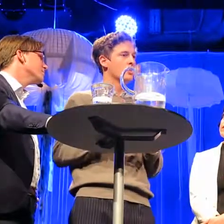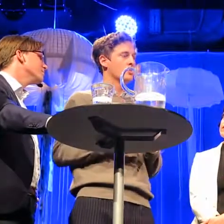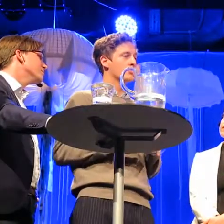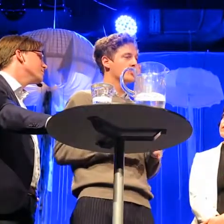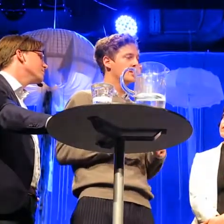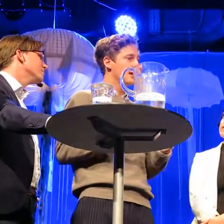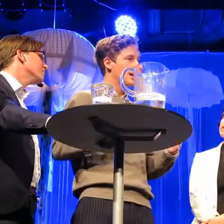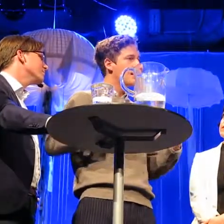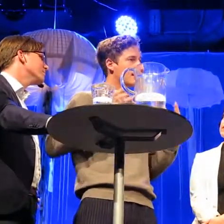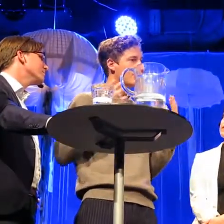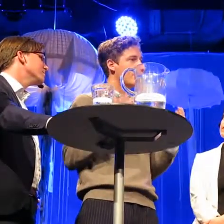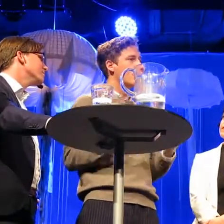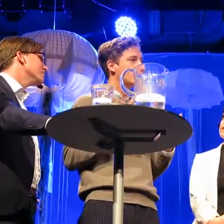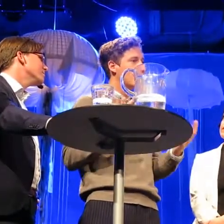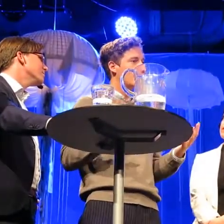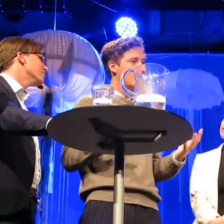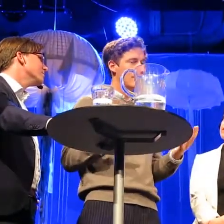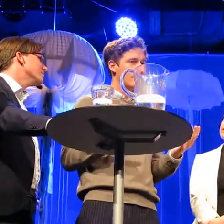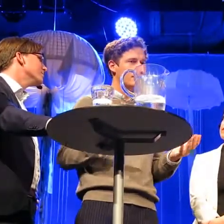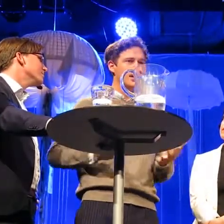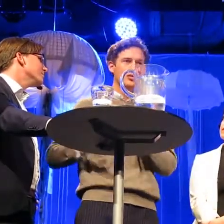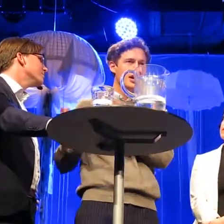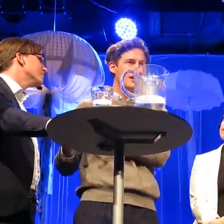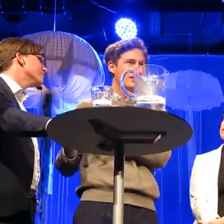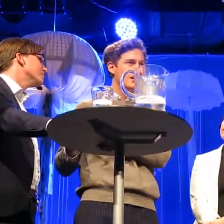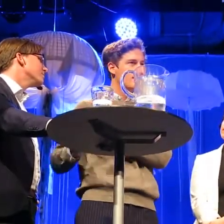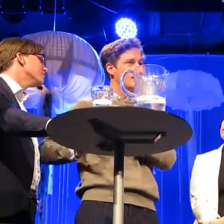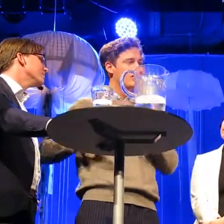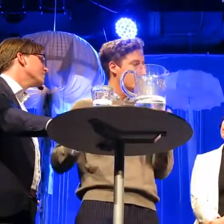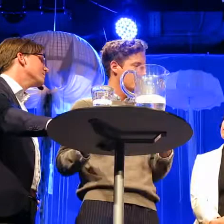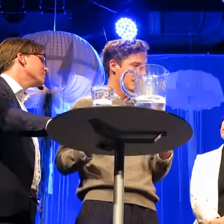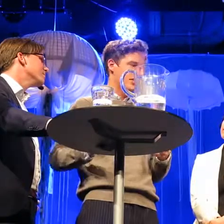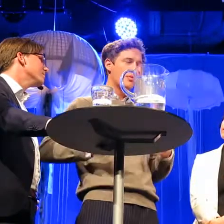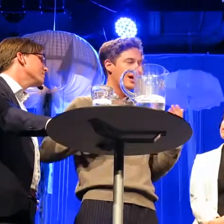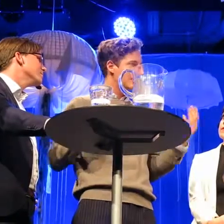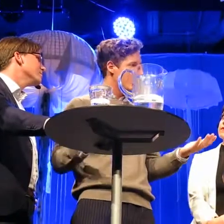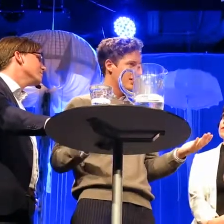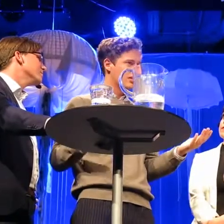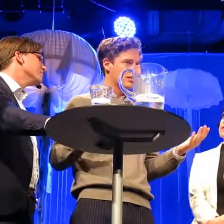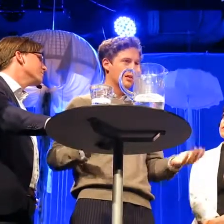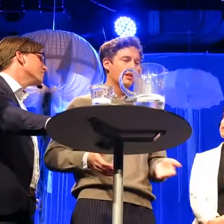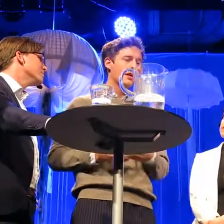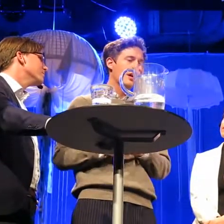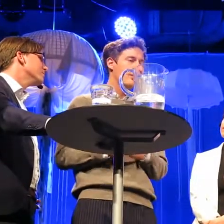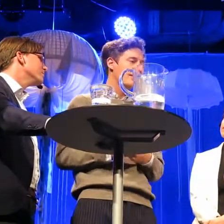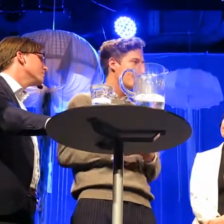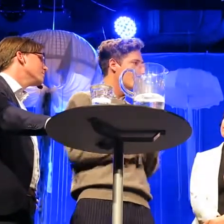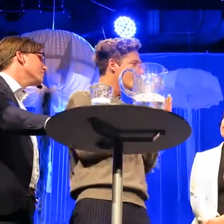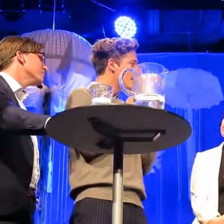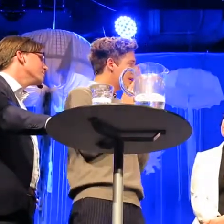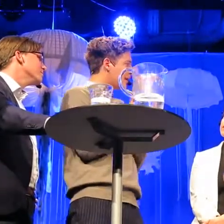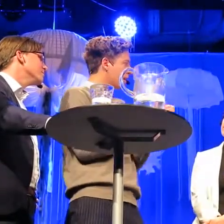investeringar som måste till. Här, vad kan vi vara överens om? Det är som Erik säger, vi är inte överens om allt. Vi kommer aldrig bli överens om allt.